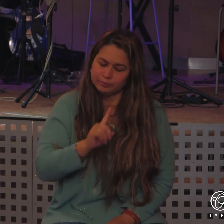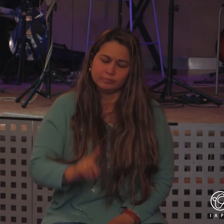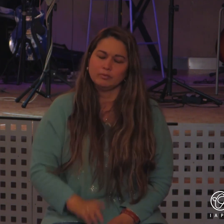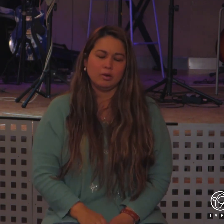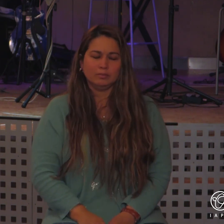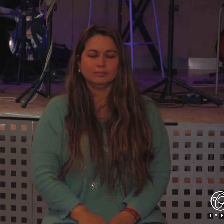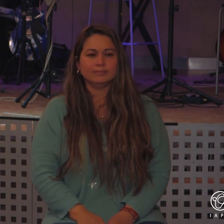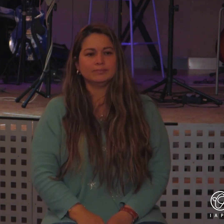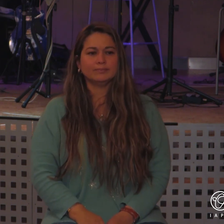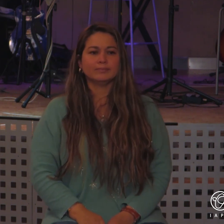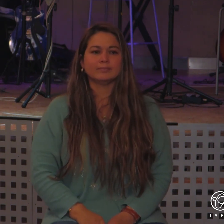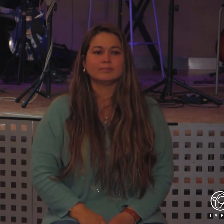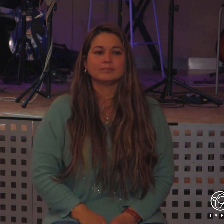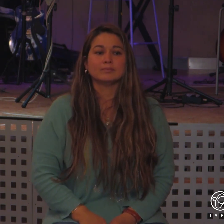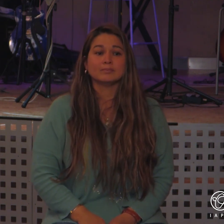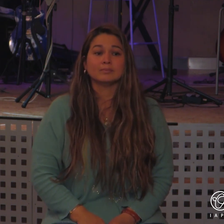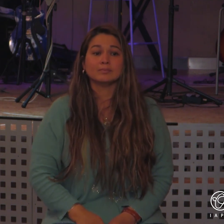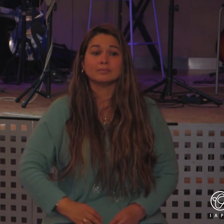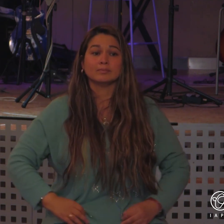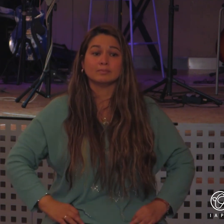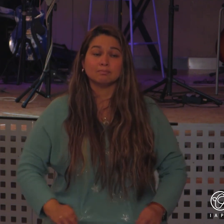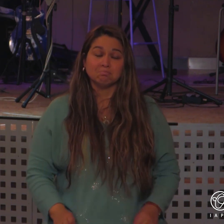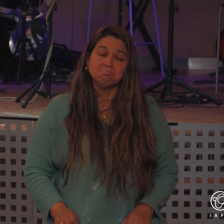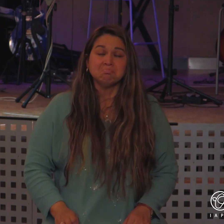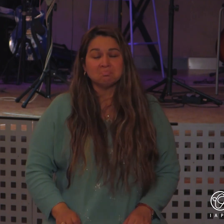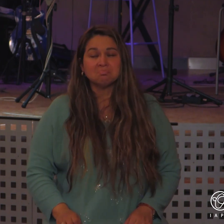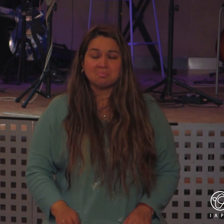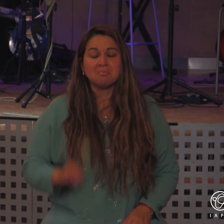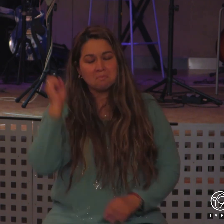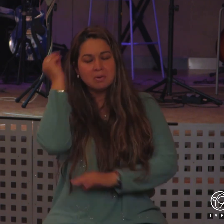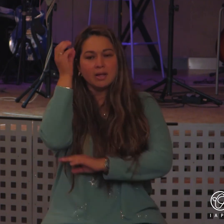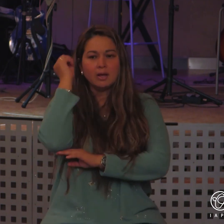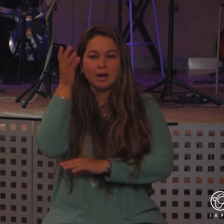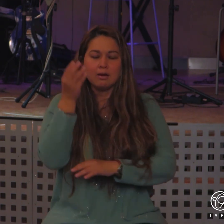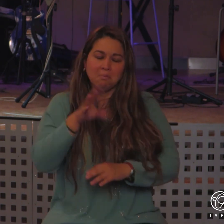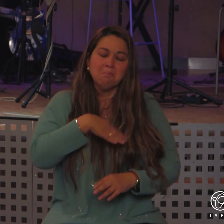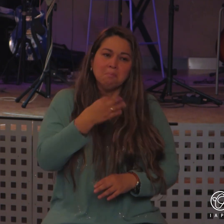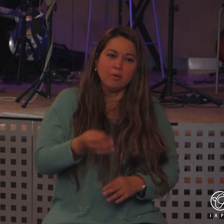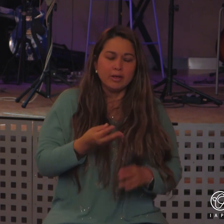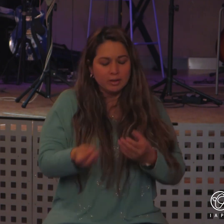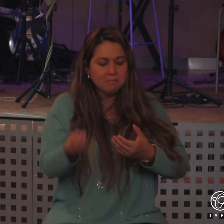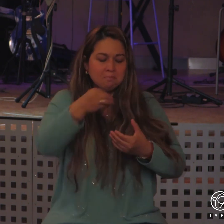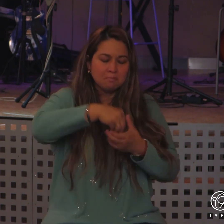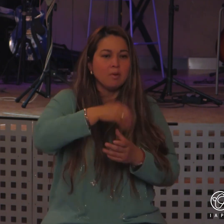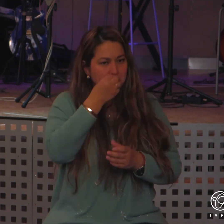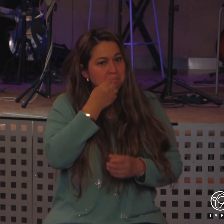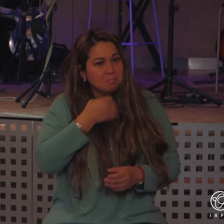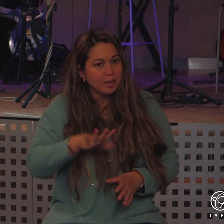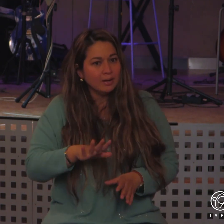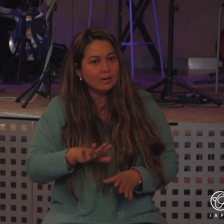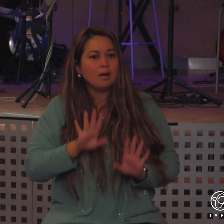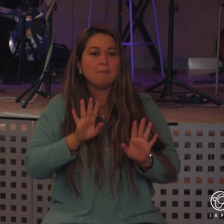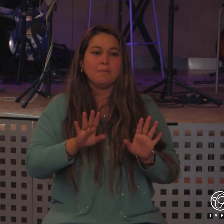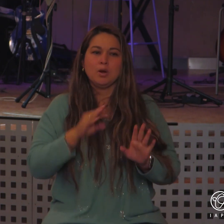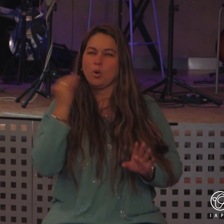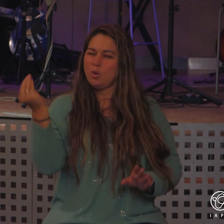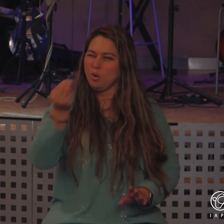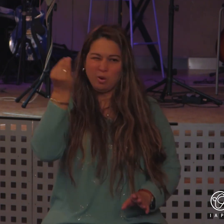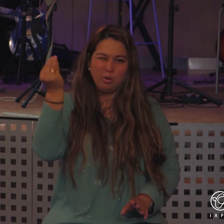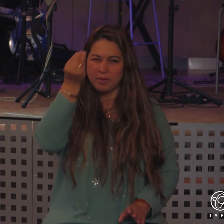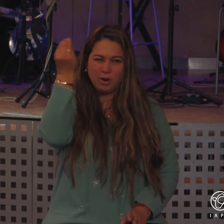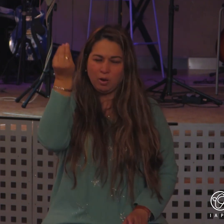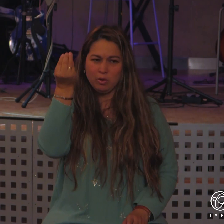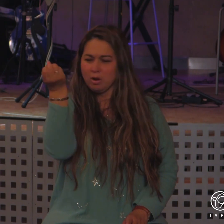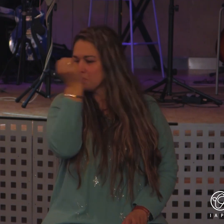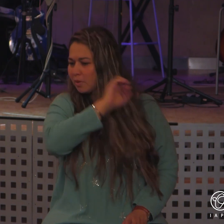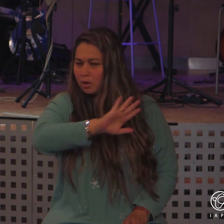No es predicar. Esto es parte de un añadido interesante. Lo mejor que puedo hacer yo es desde mi lugar alto,